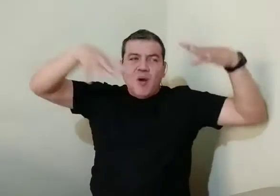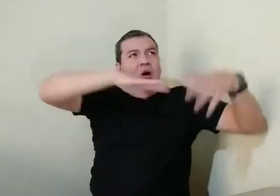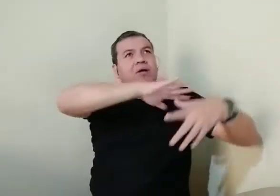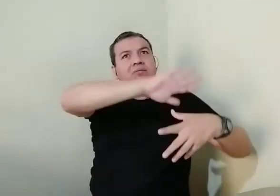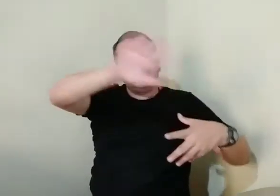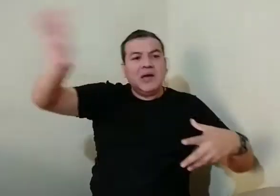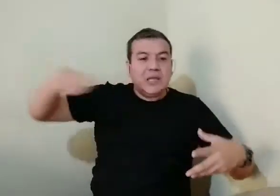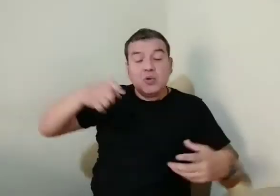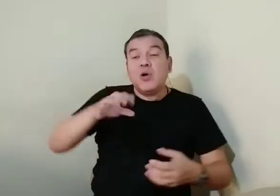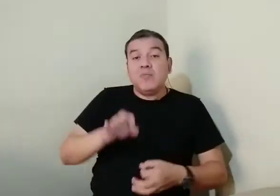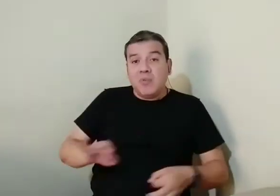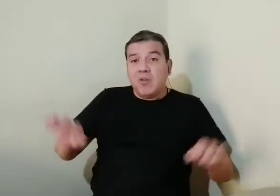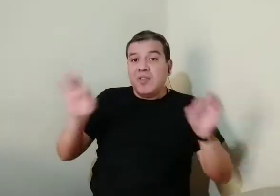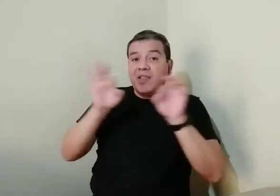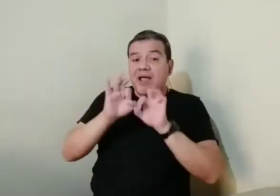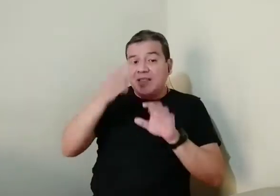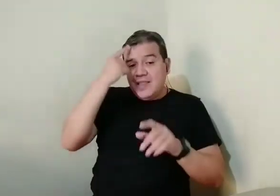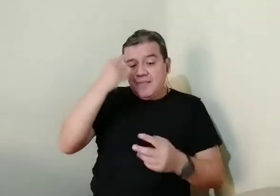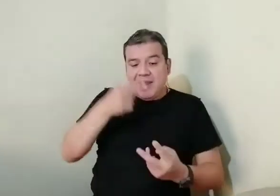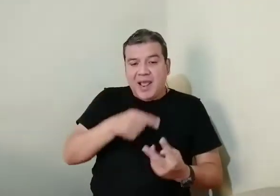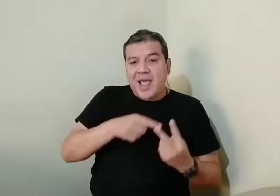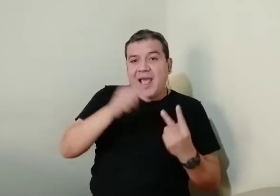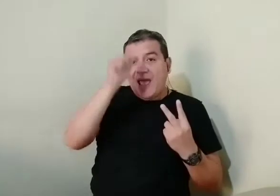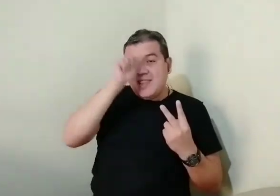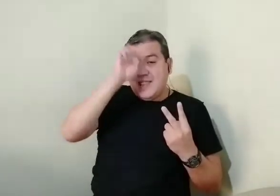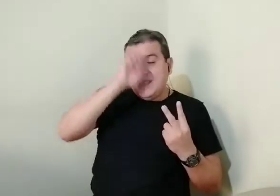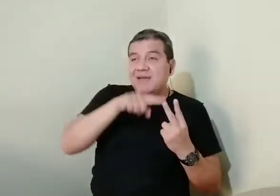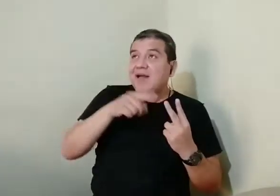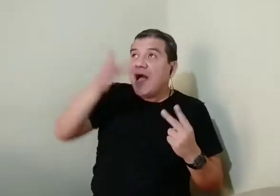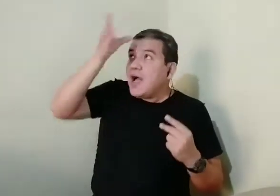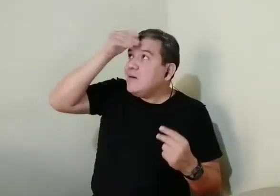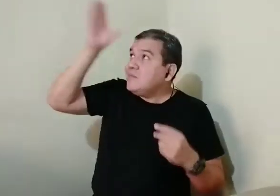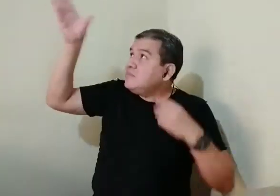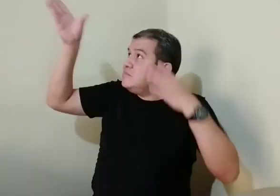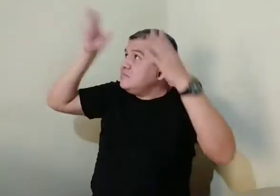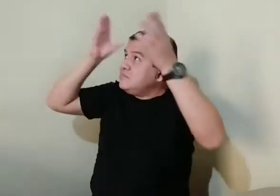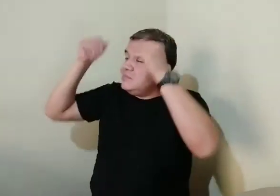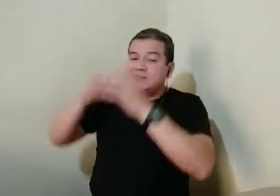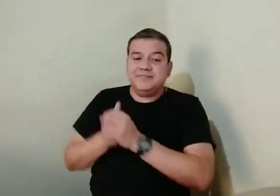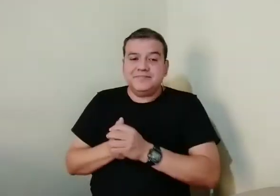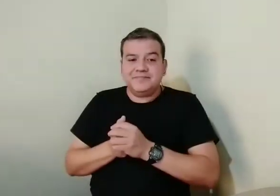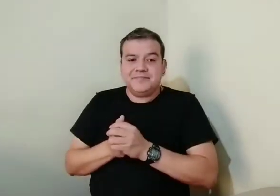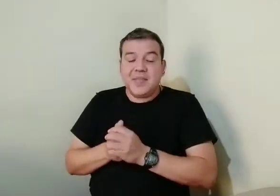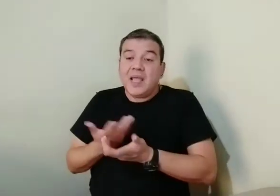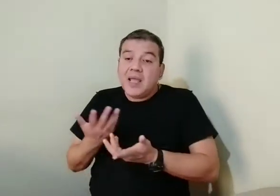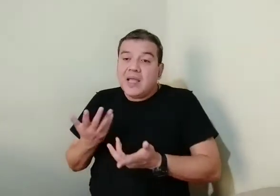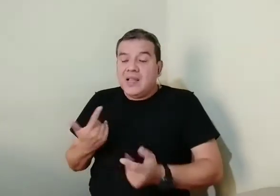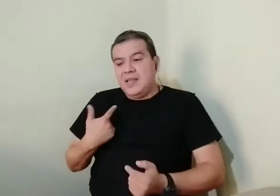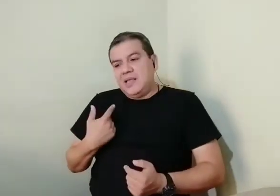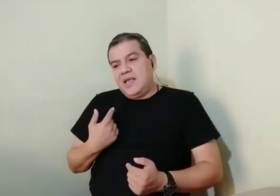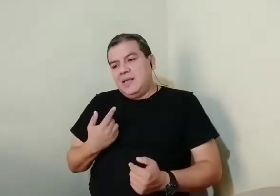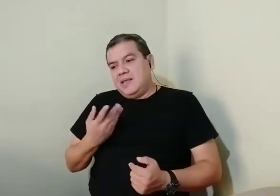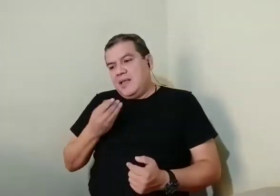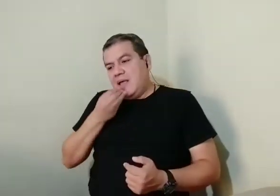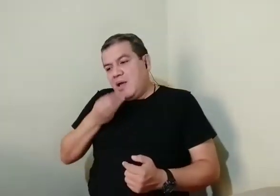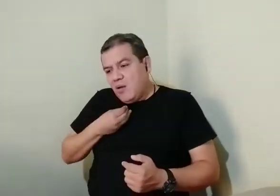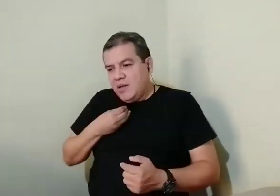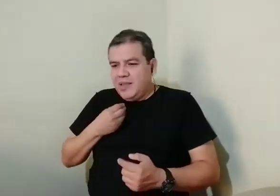caída, el plan de salvación. El sistema de educación instituido al principio del